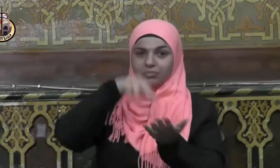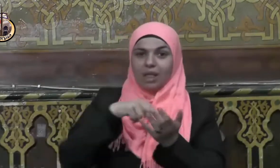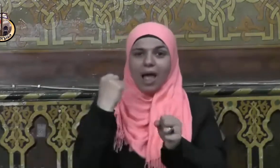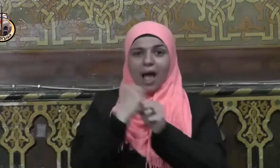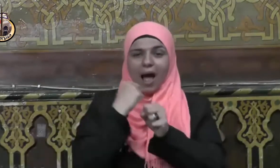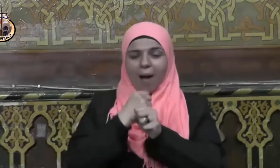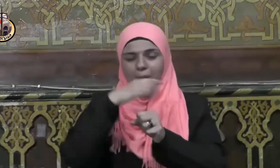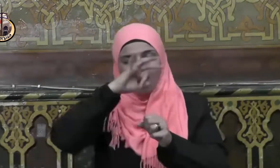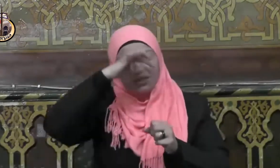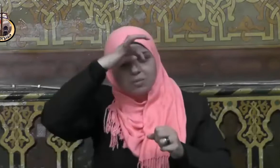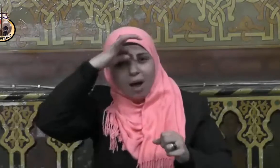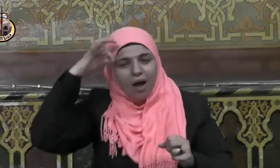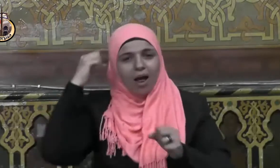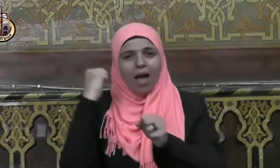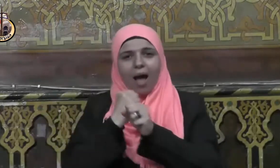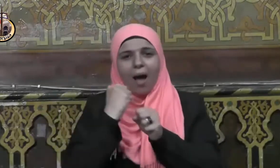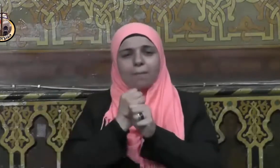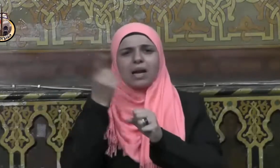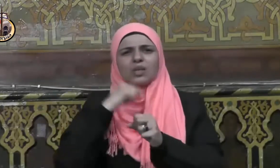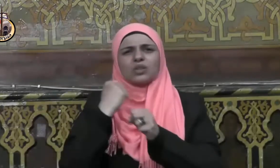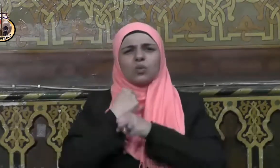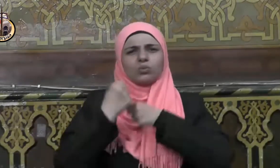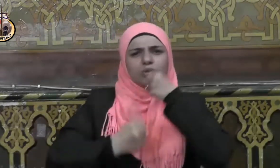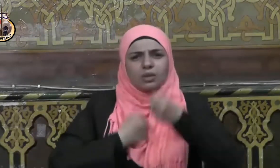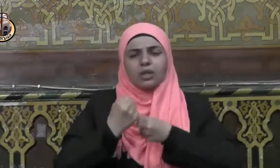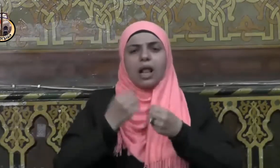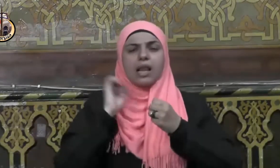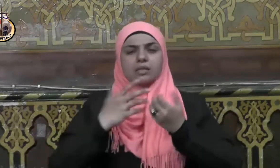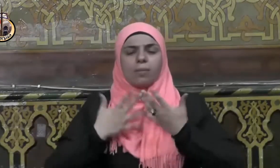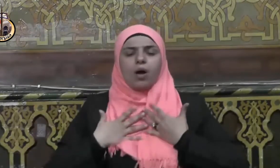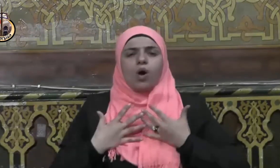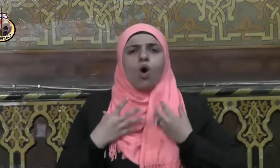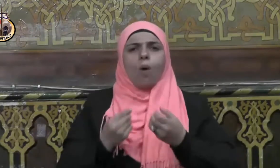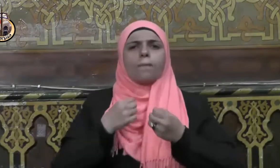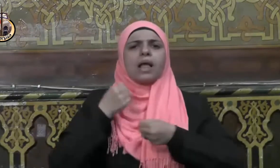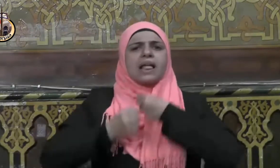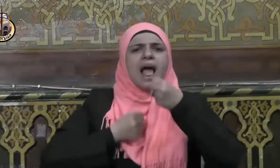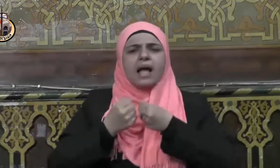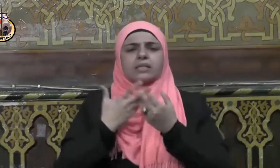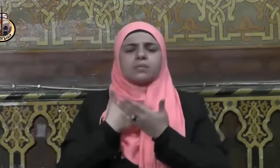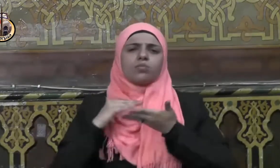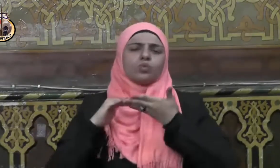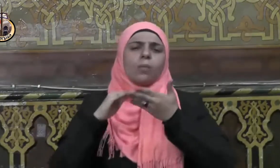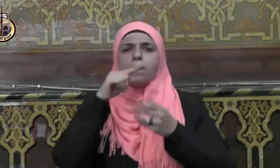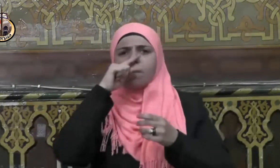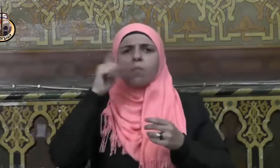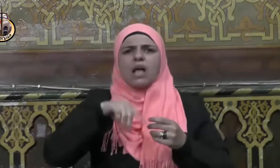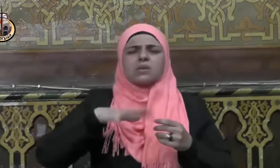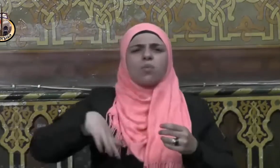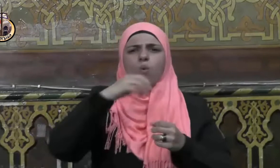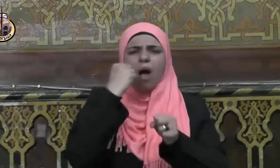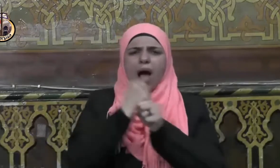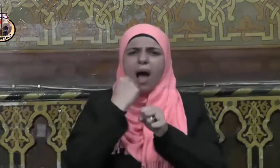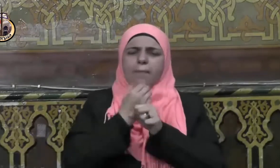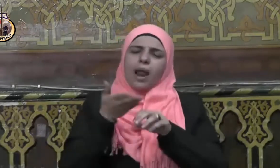وعرق وبذل وتضحية وأخذ بمقومات البناء